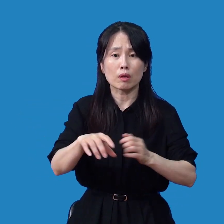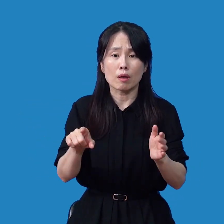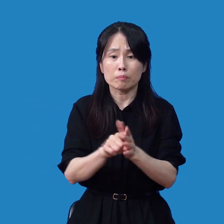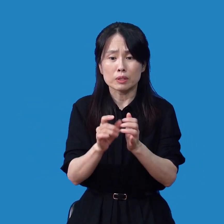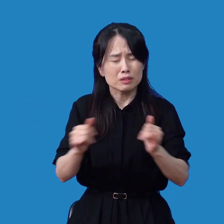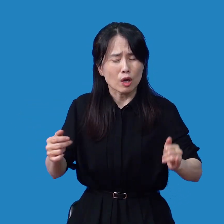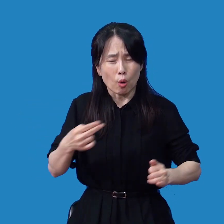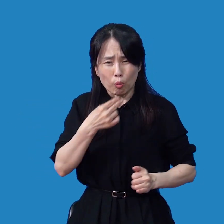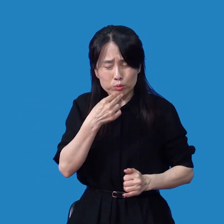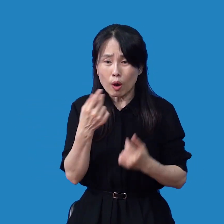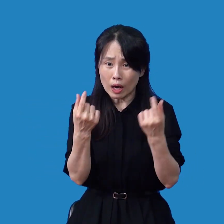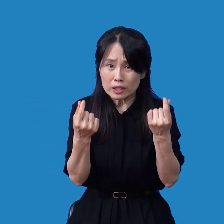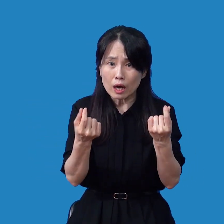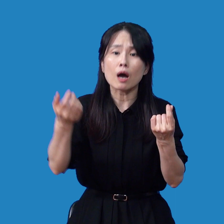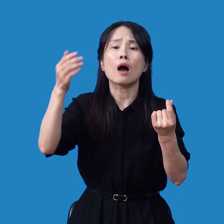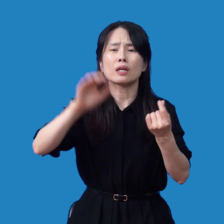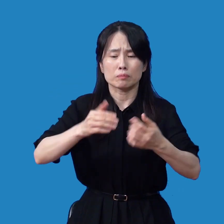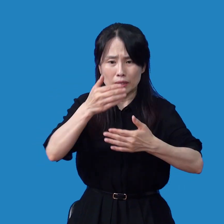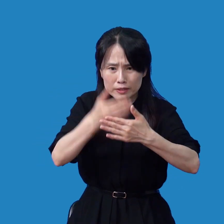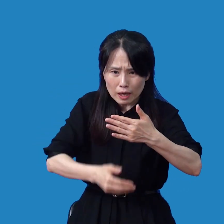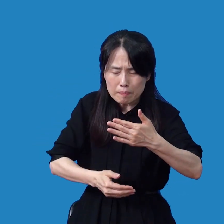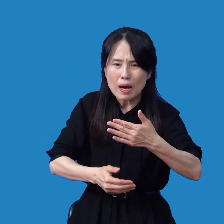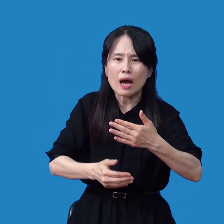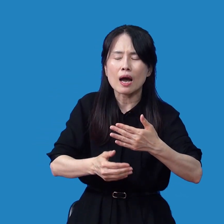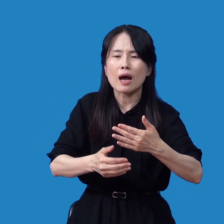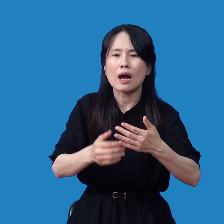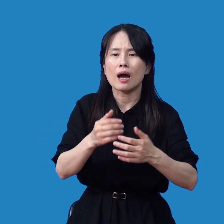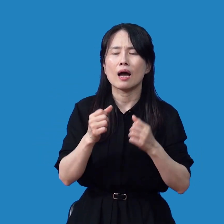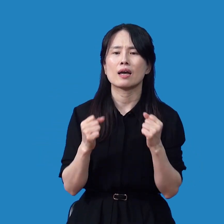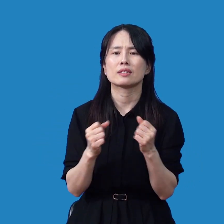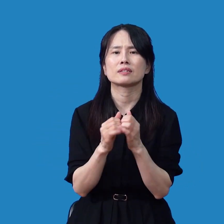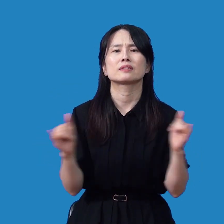땅에도 거루터기 신자, 남은 자가 있습니다.